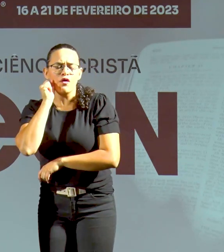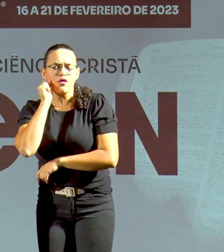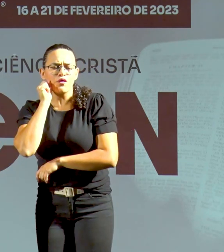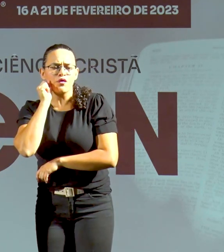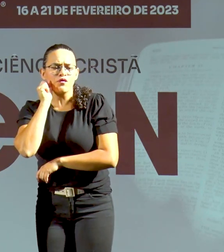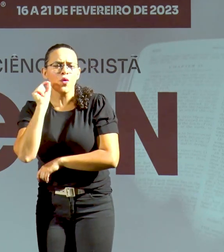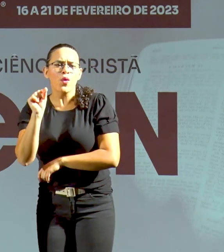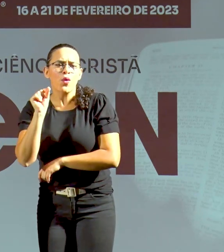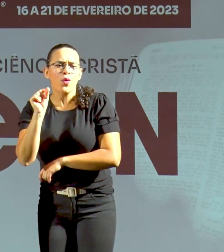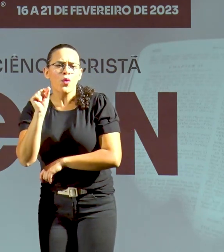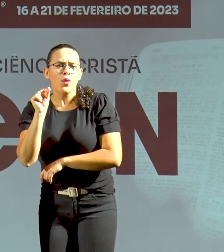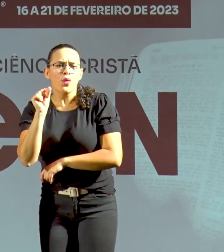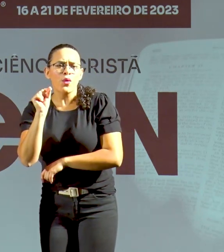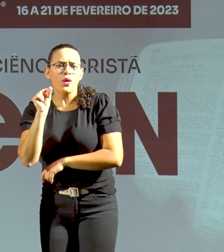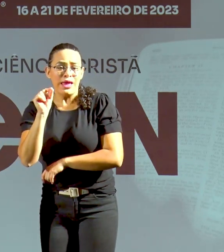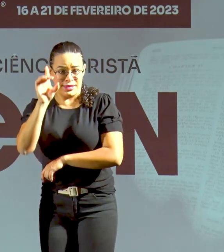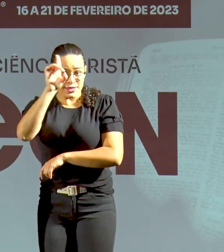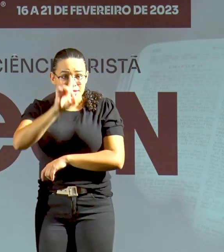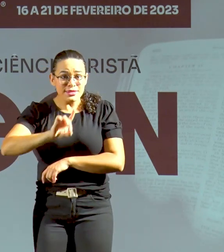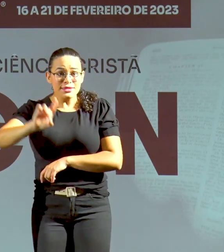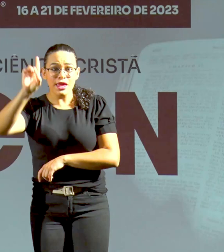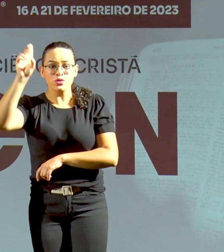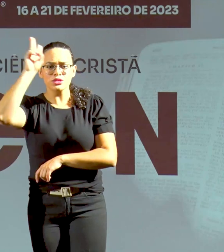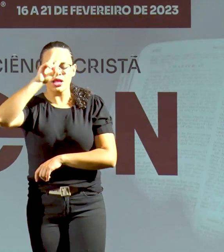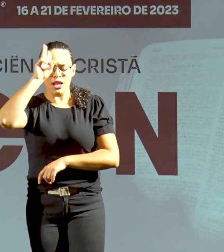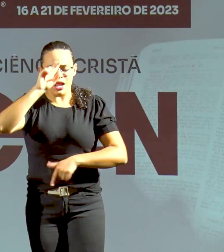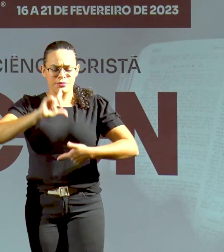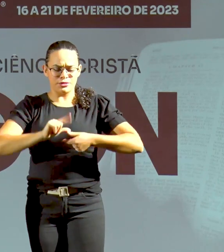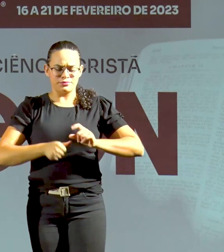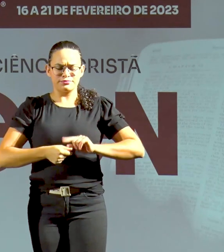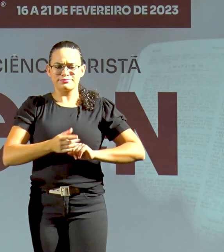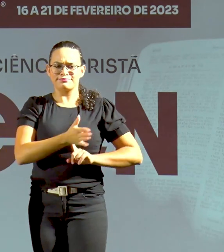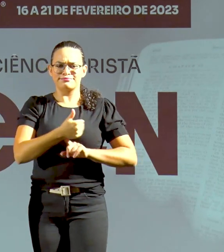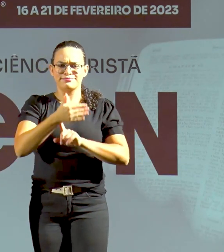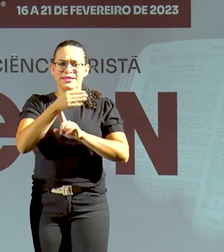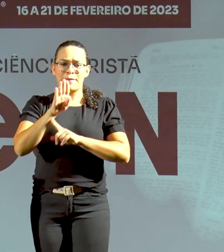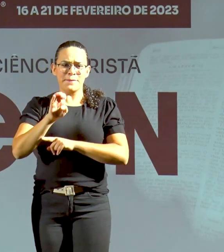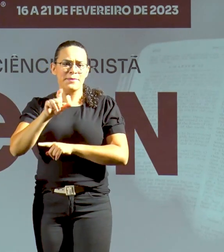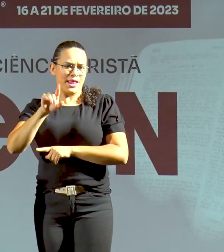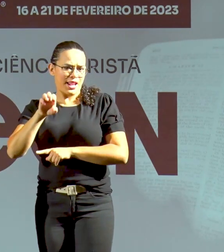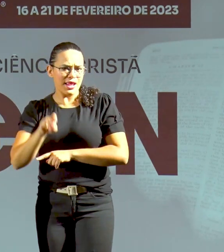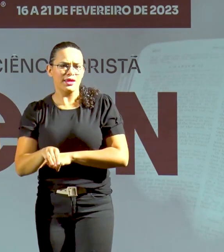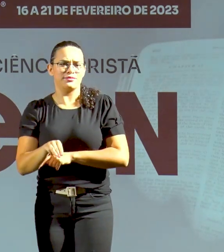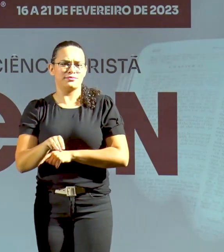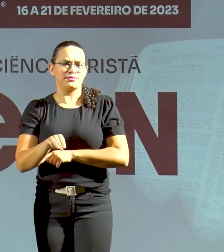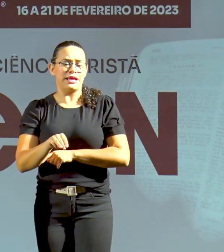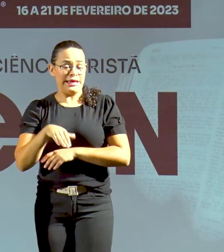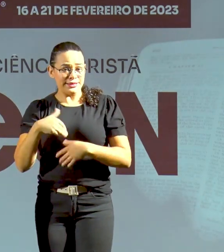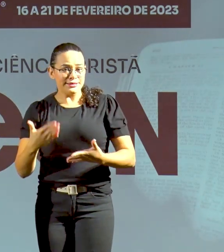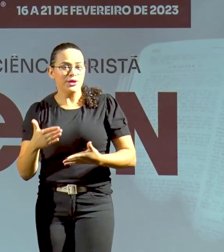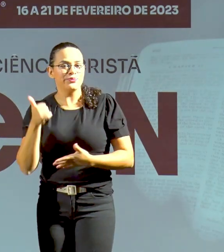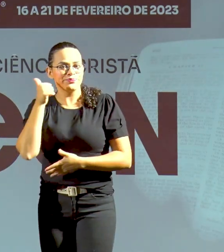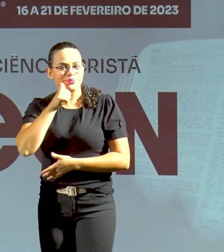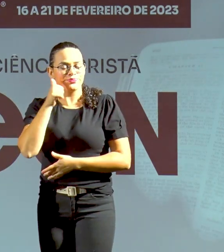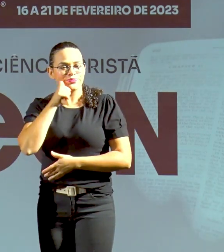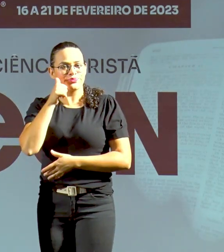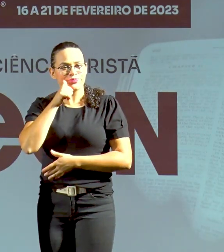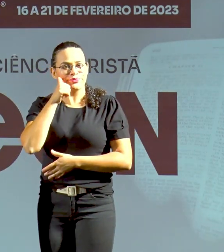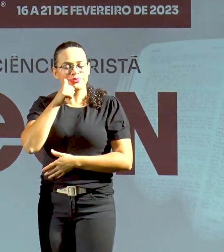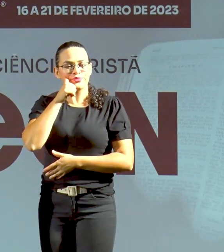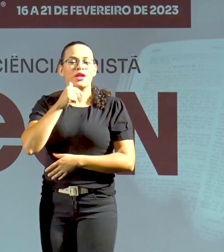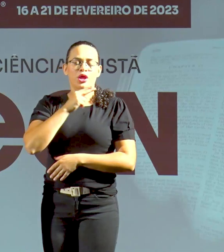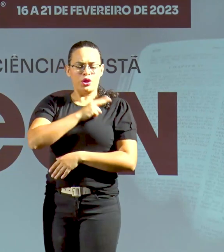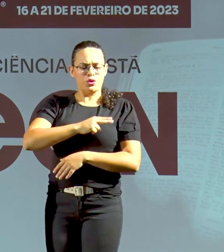seu povo e a comida havia voltado em Belém então Ruth decide voltar